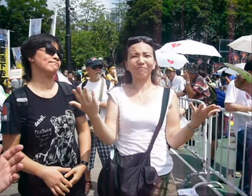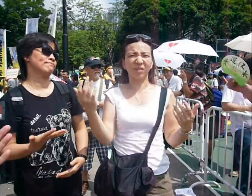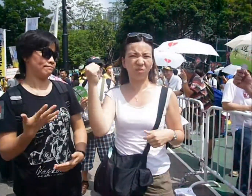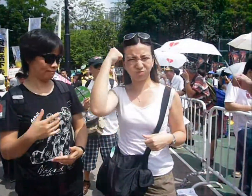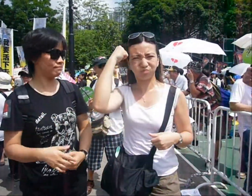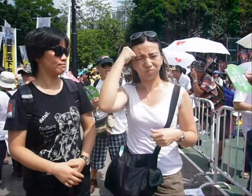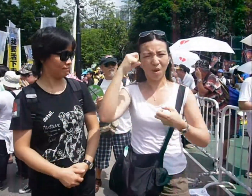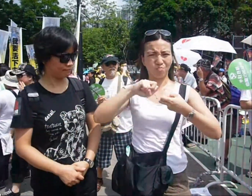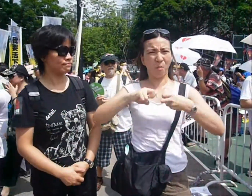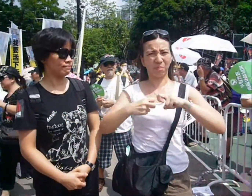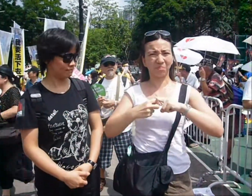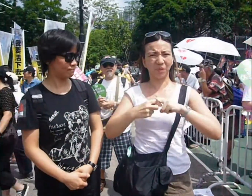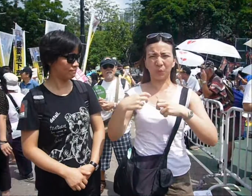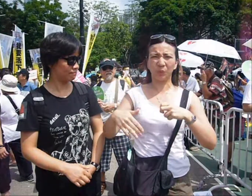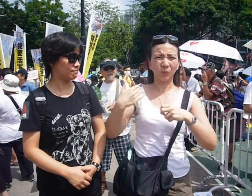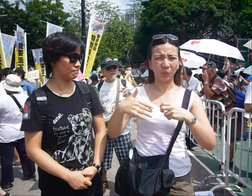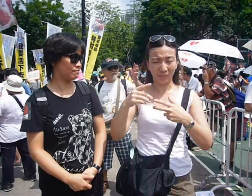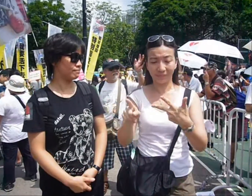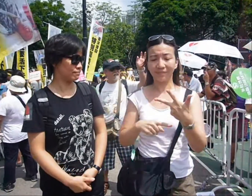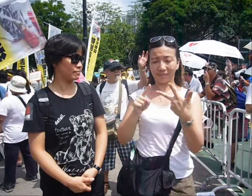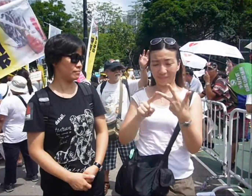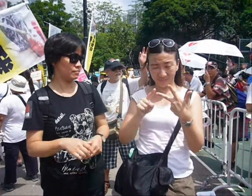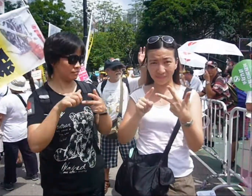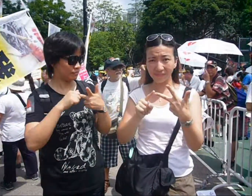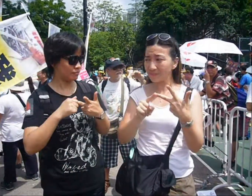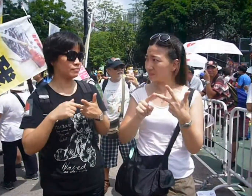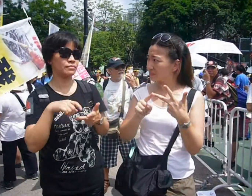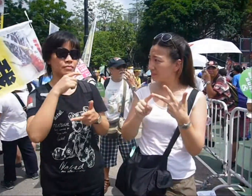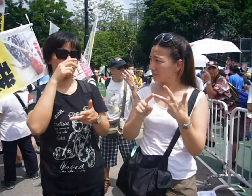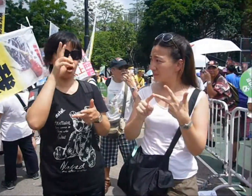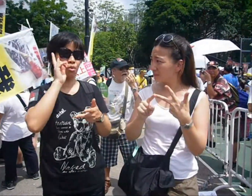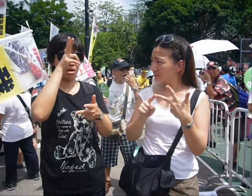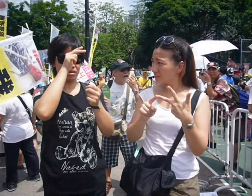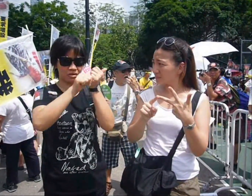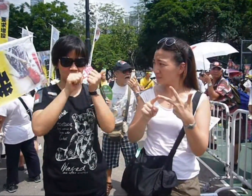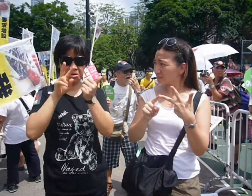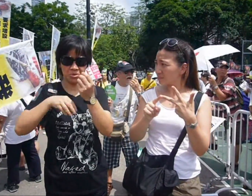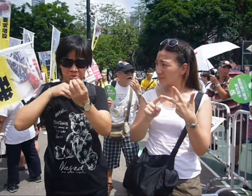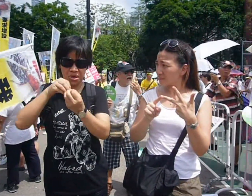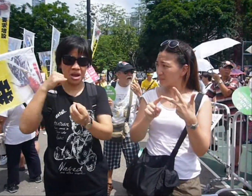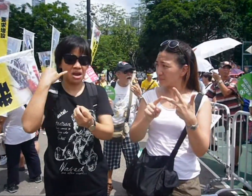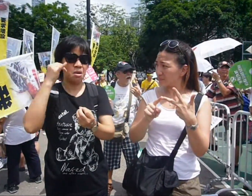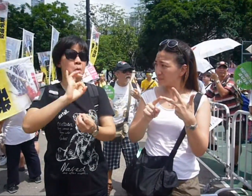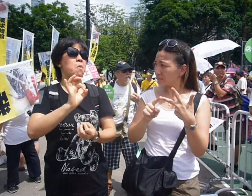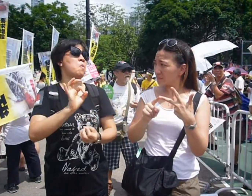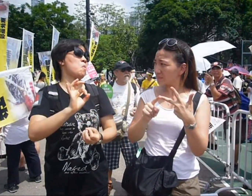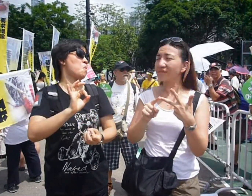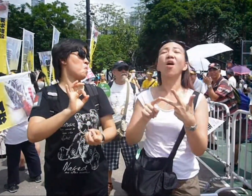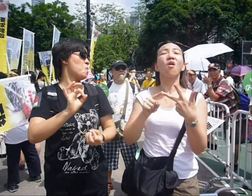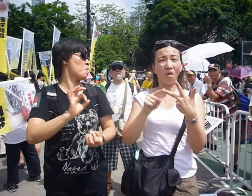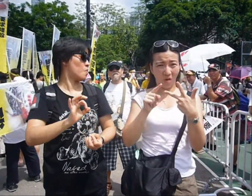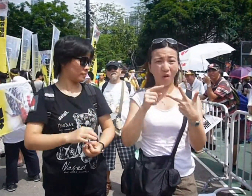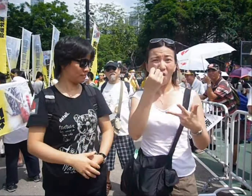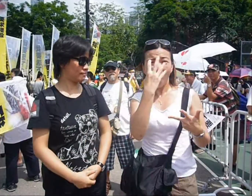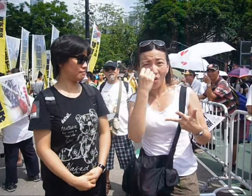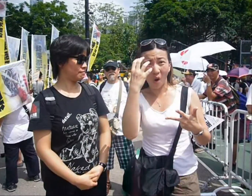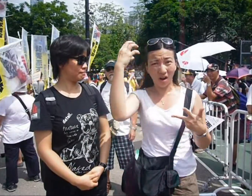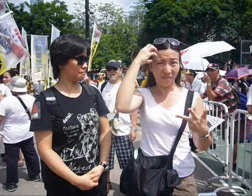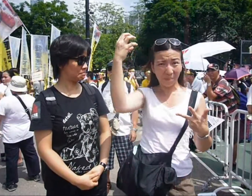翻幾件嚇，大中細碼加曬都有噶。 因為今日我哋嘅 T-shirt 咧係有我哋今日呢個遊行嘅口號